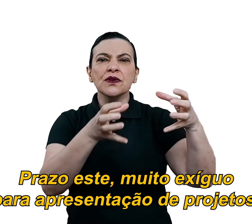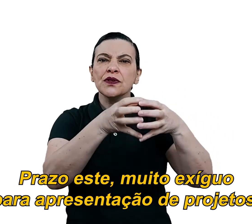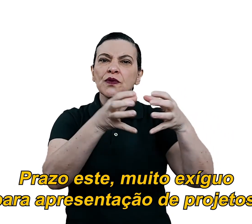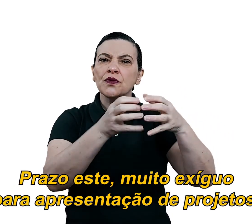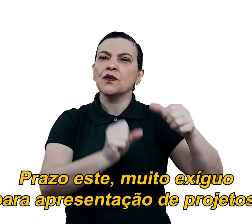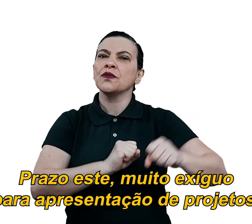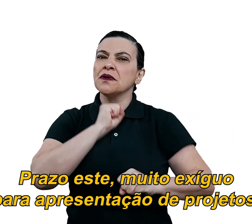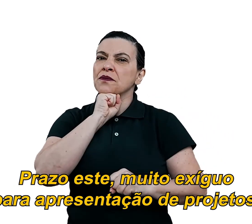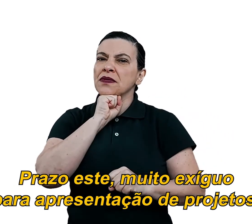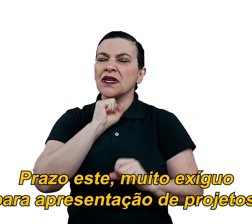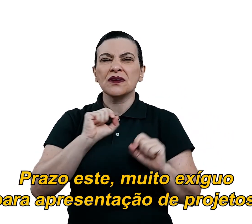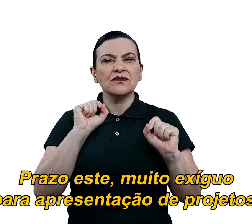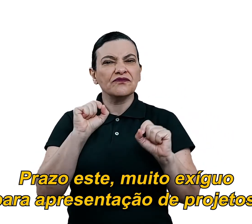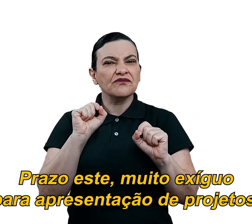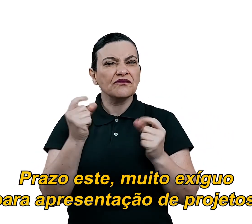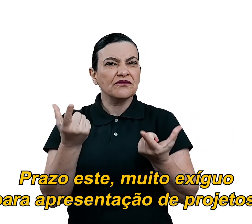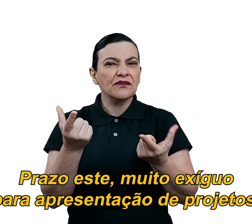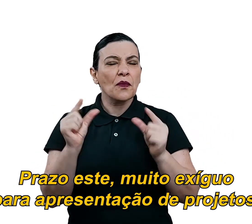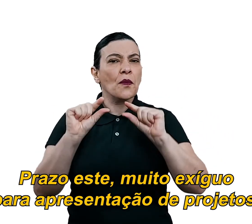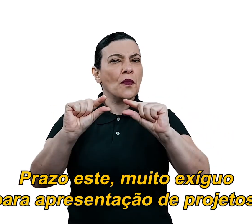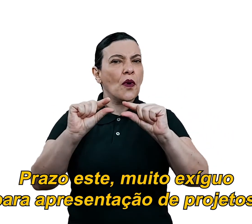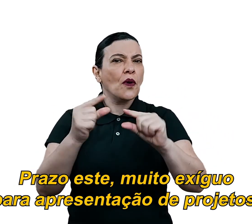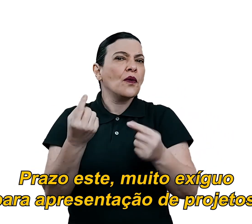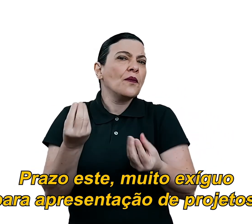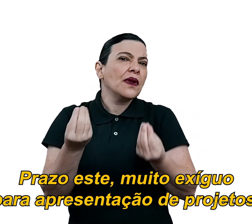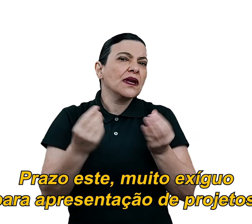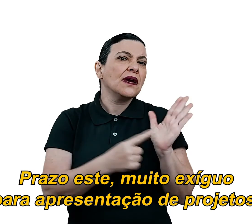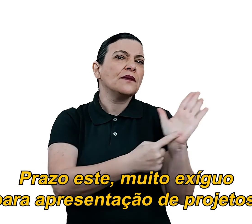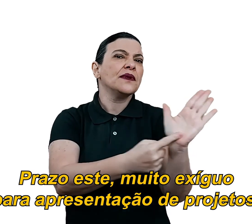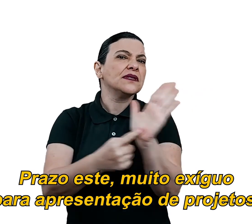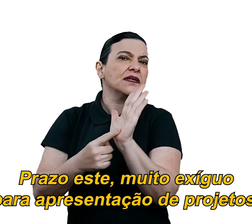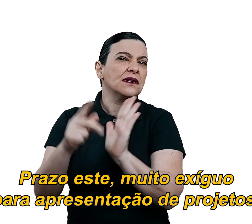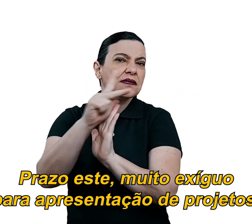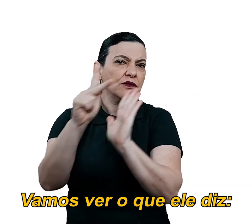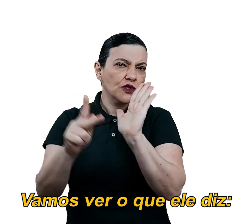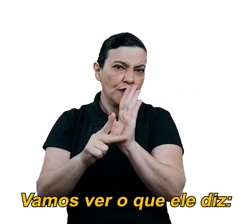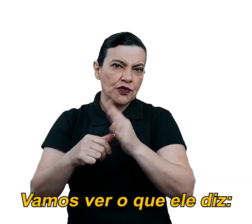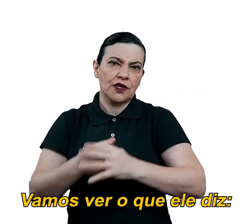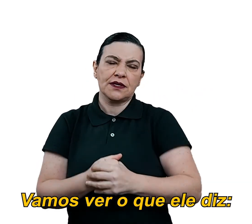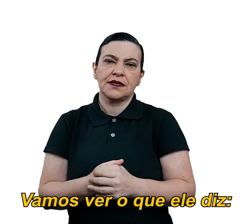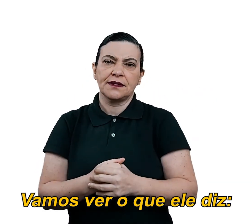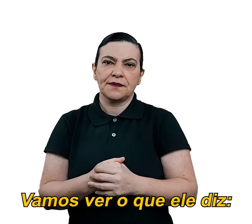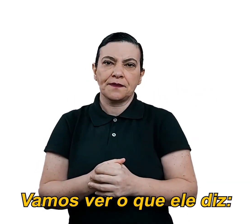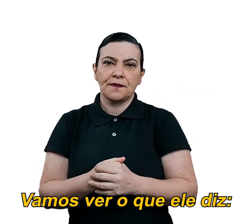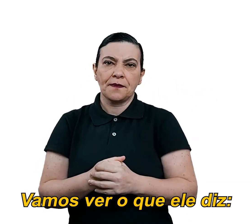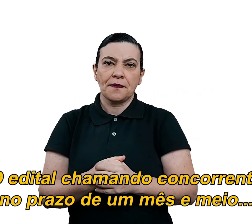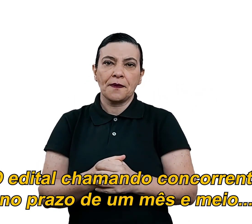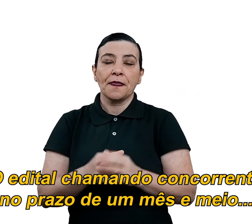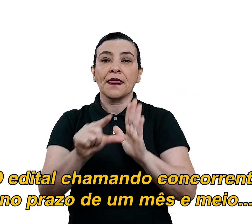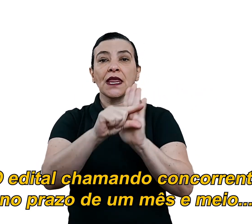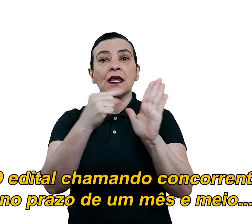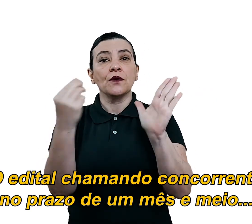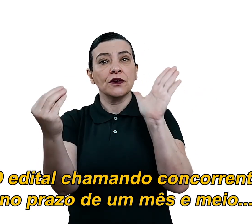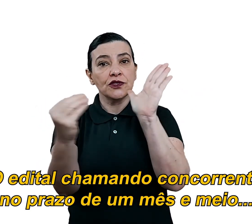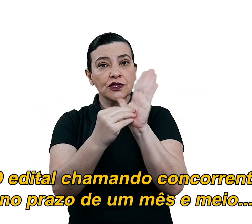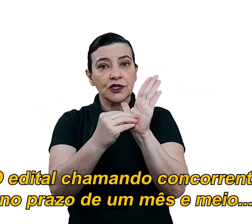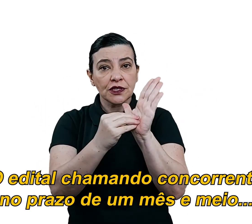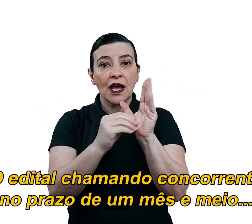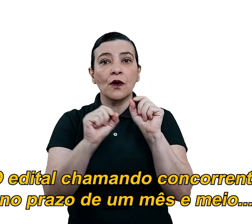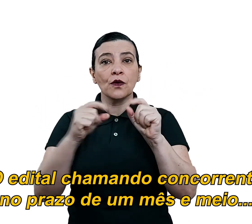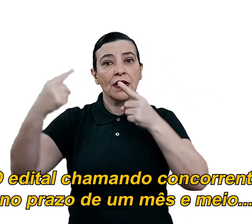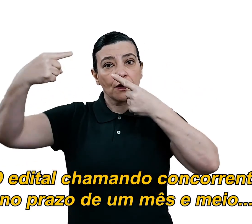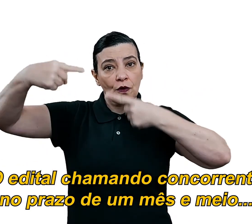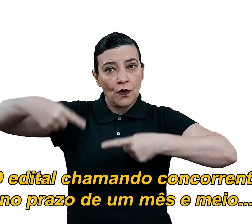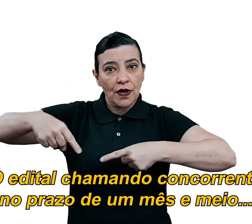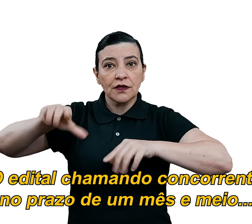deu, prazo este muito exíguo para a apresentação de projetos. Vamos ver o que ele diz. O edital chamando